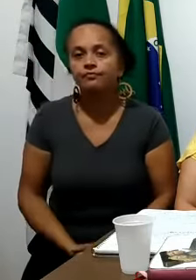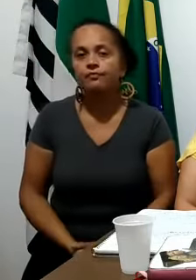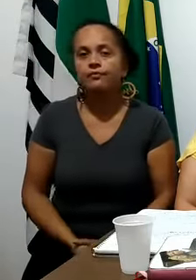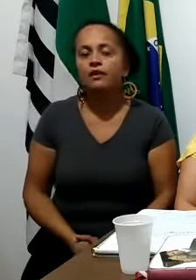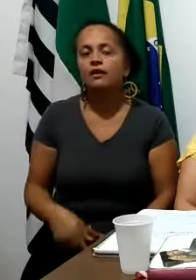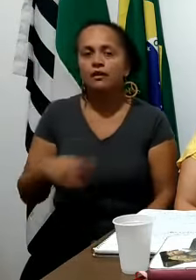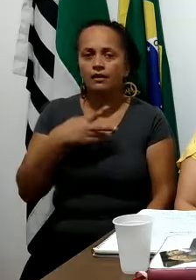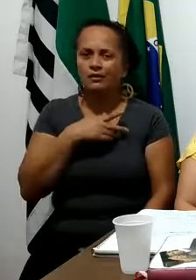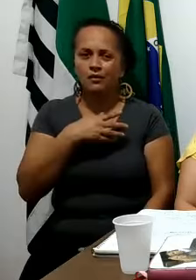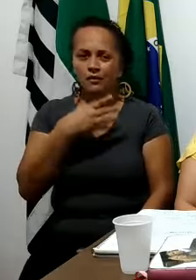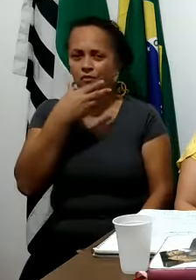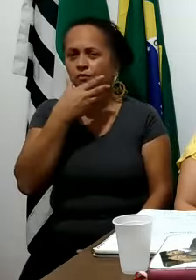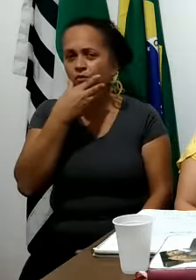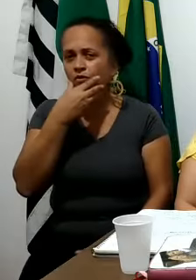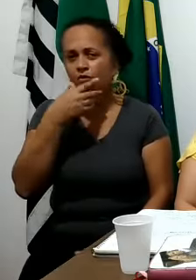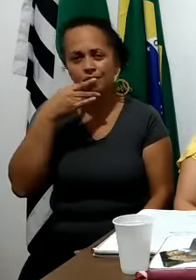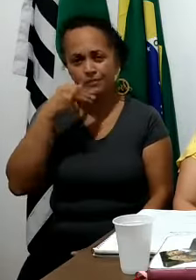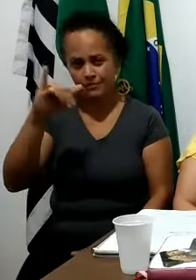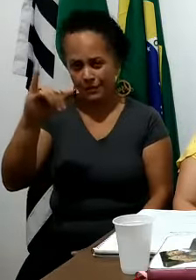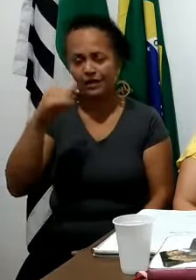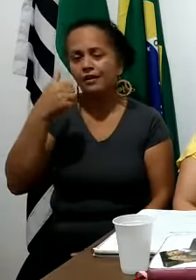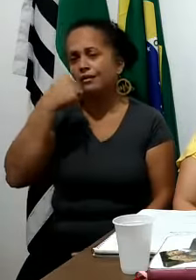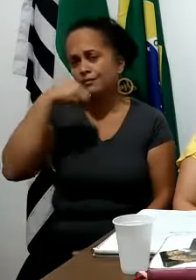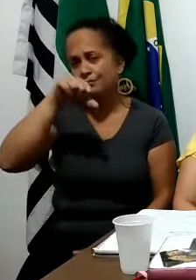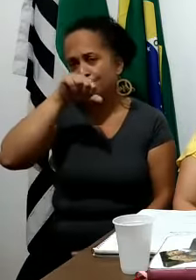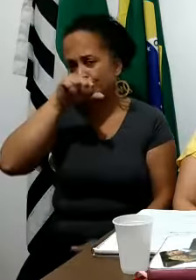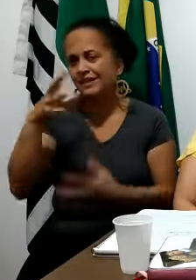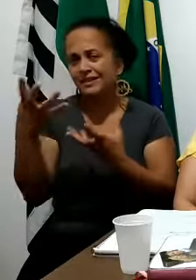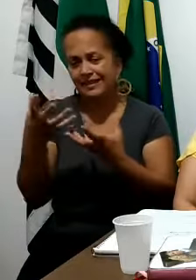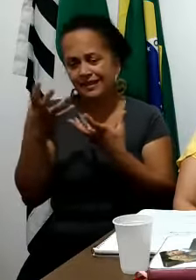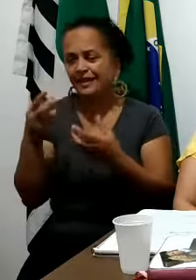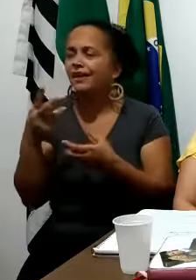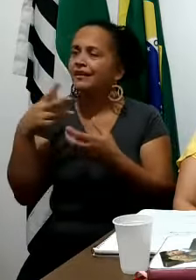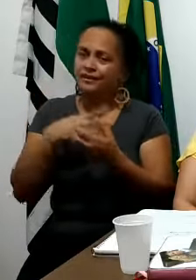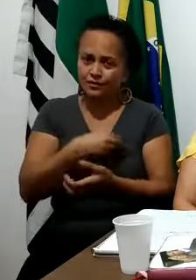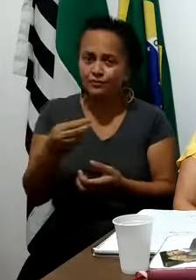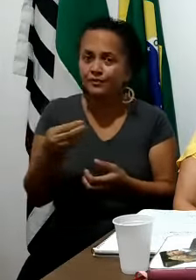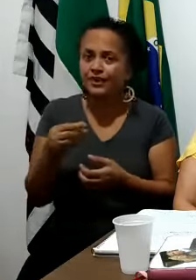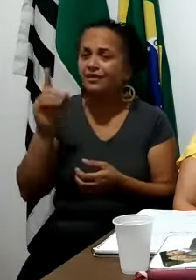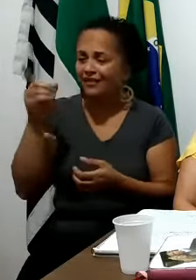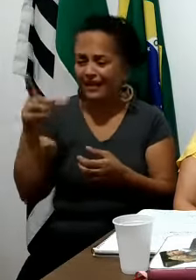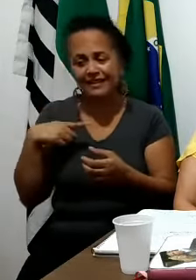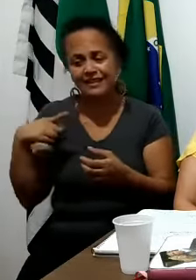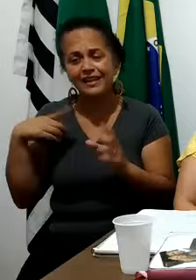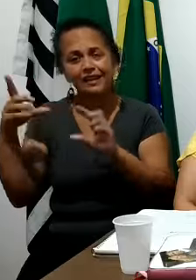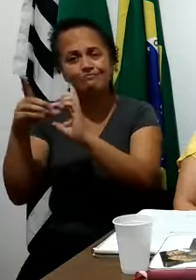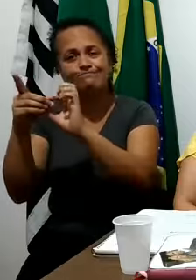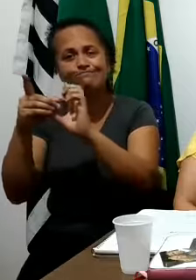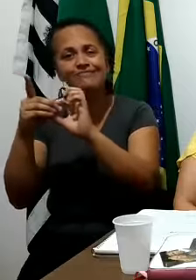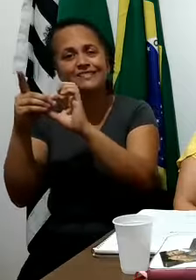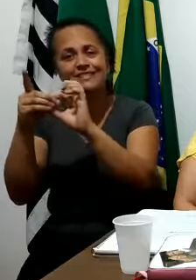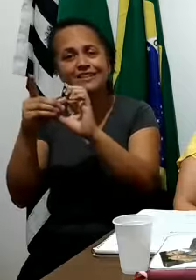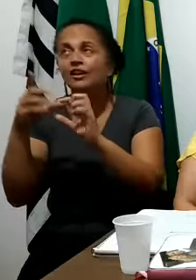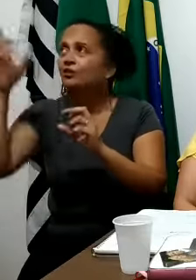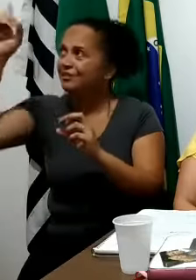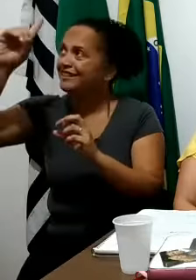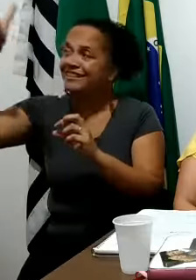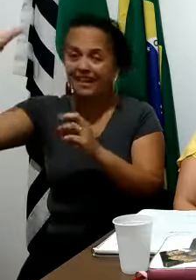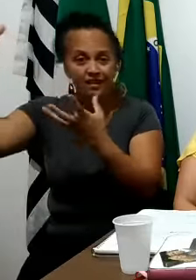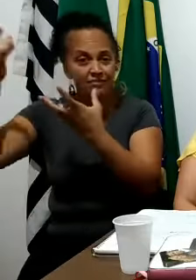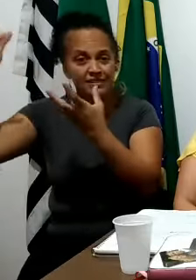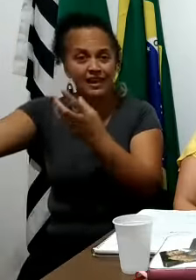quer com os seus filhos é relacionamento. Né? O que Deus requer de nós pais, adultos, é relacionamento. Né? Vamos